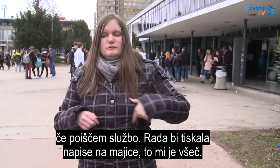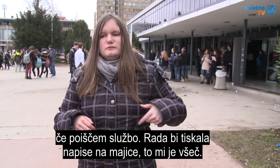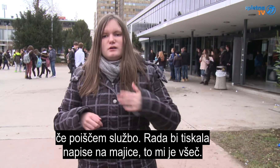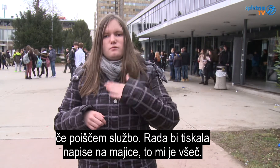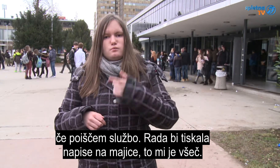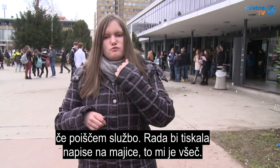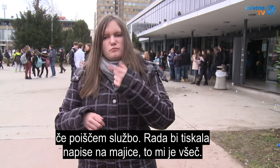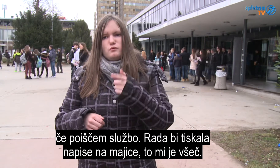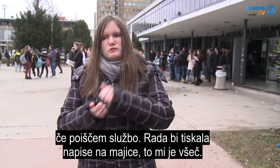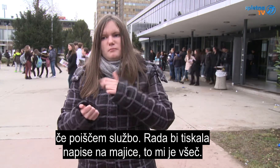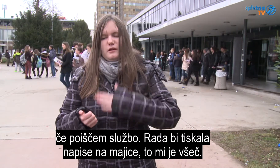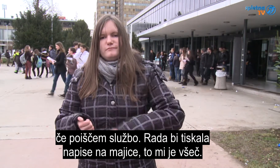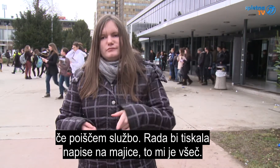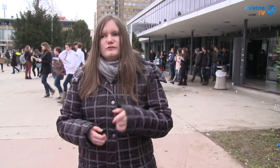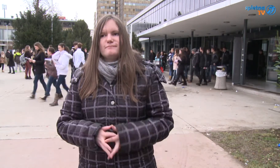napise, to njej je všeč.